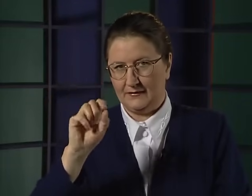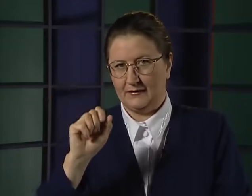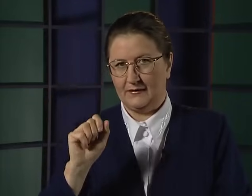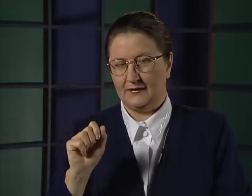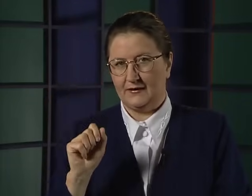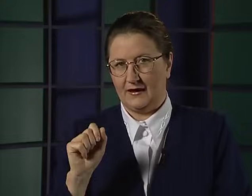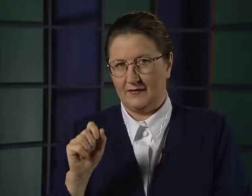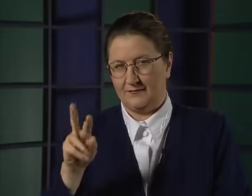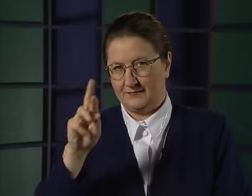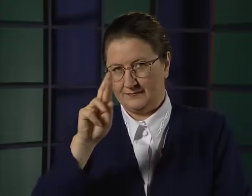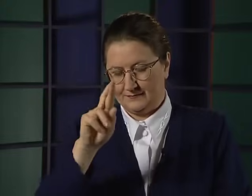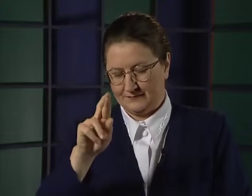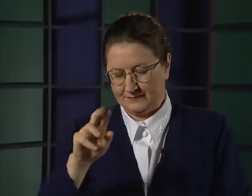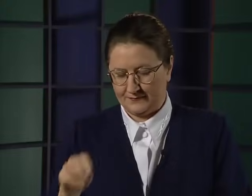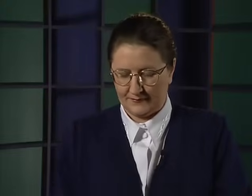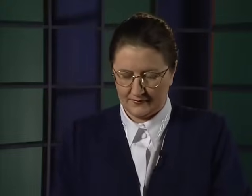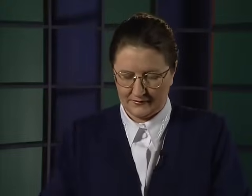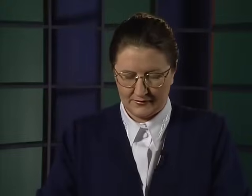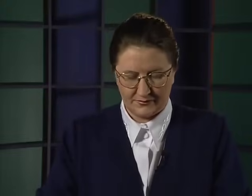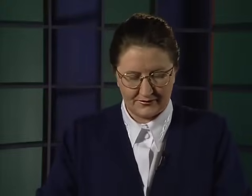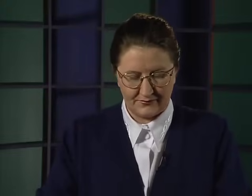Я. Я. Спасибо.